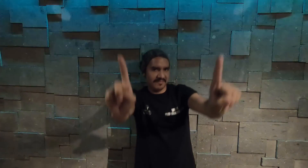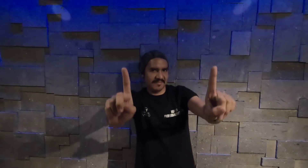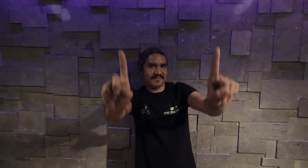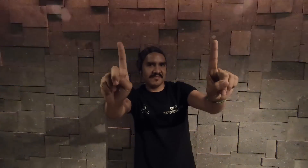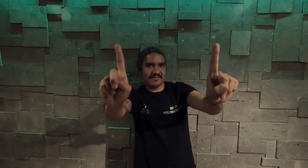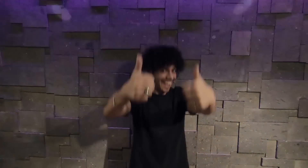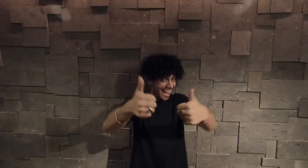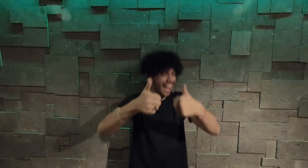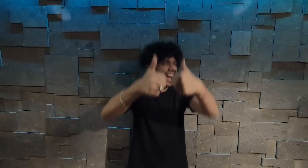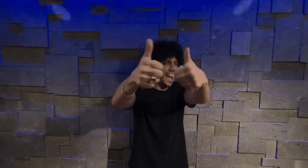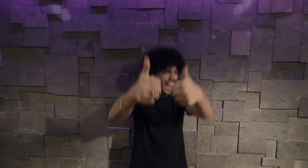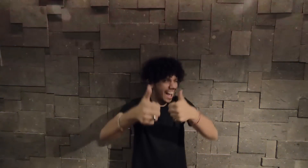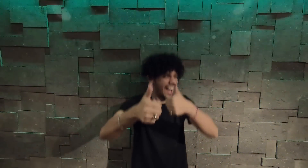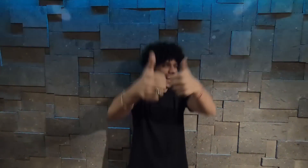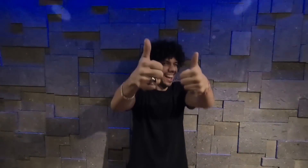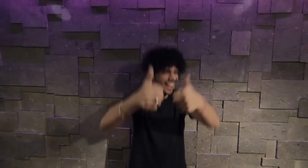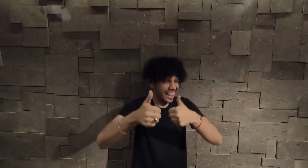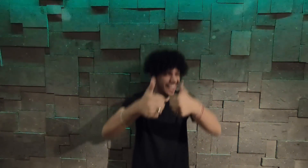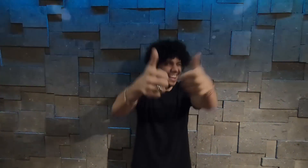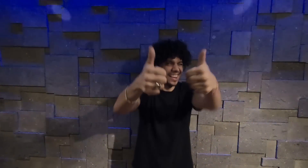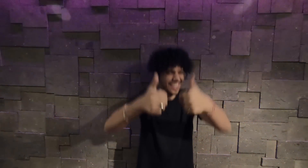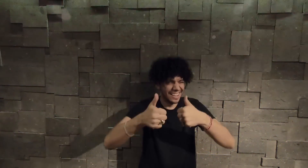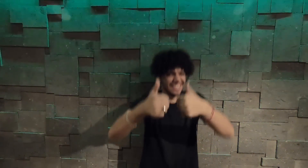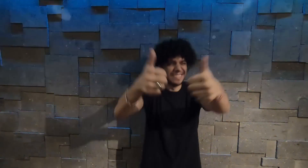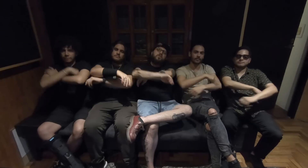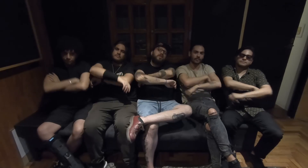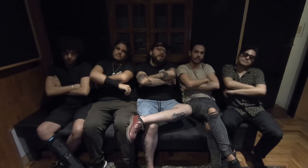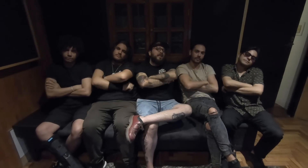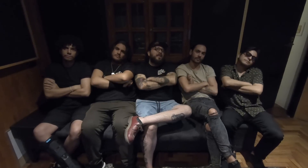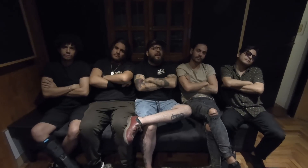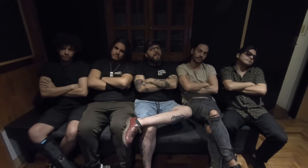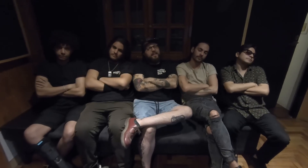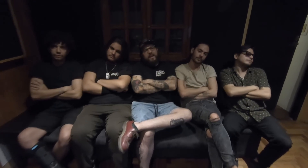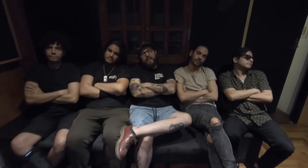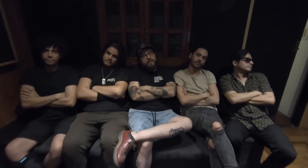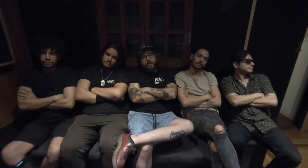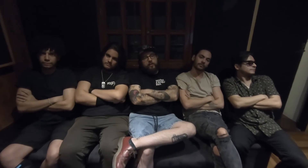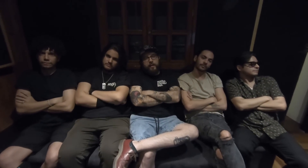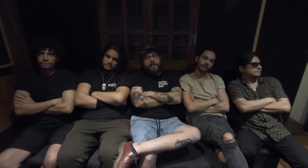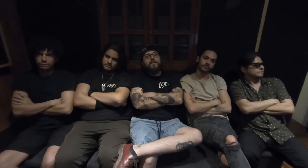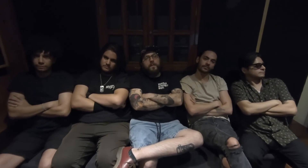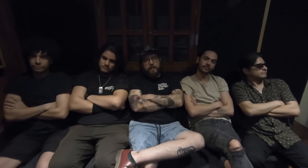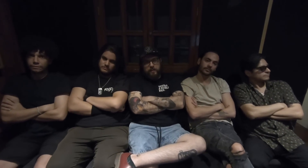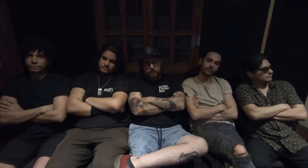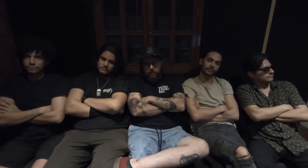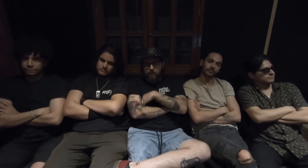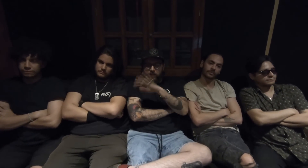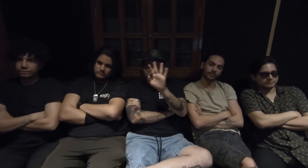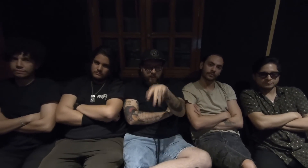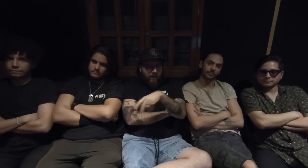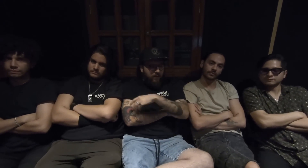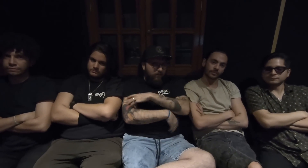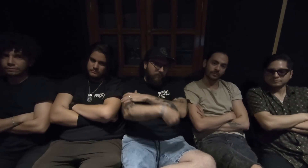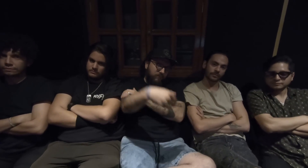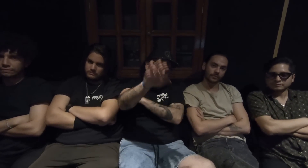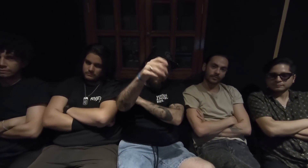en dos partes. Y aquí viene la primera mitad. Tú no tienes nada que hacer aquí si no quieres mi disco. Nah, llégale